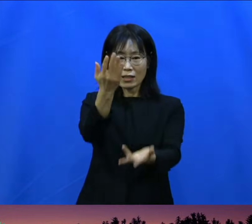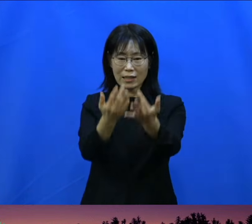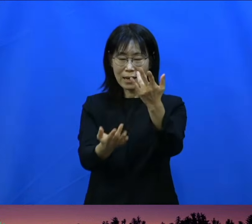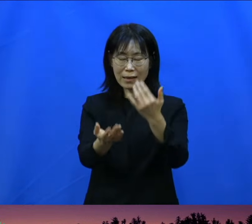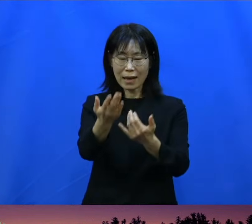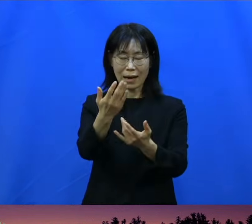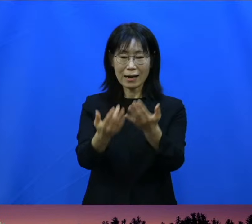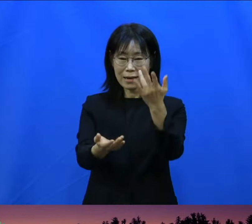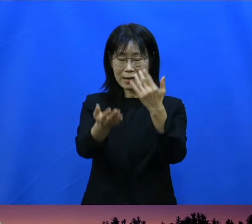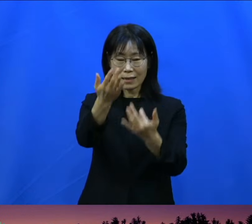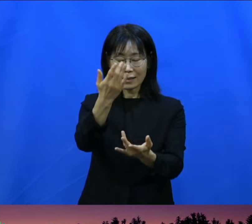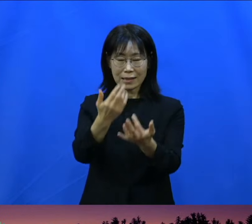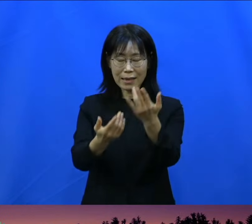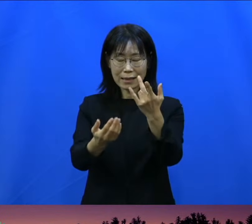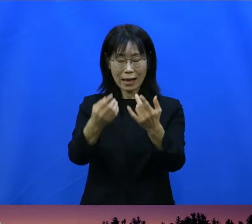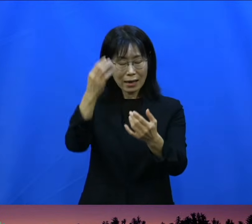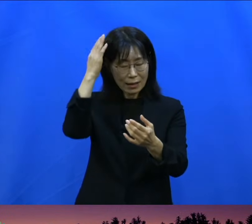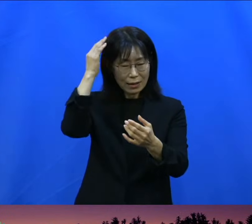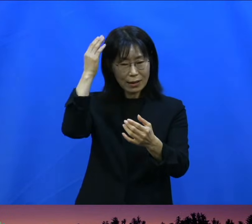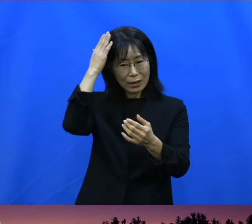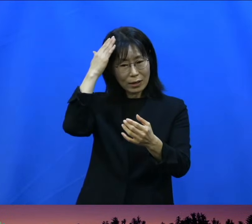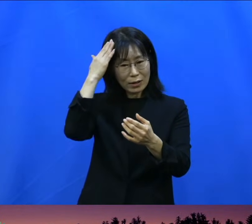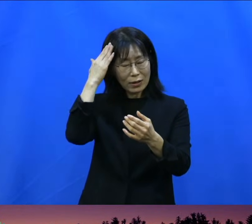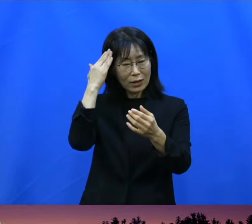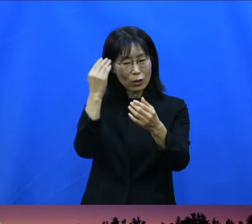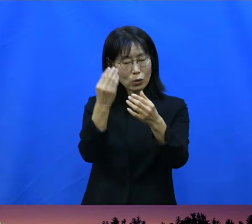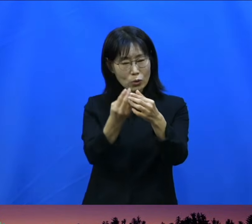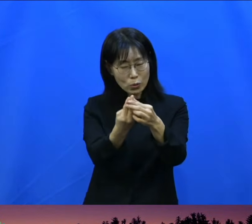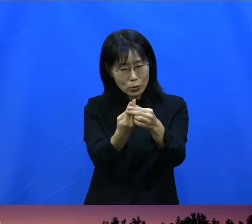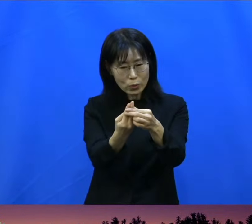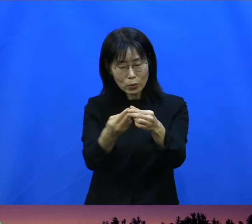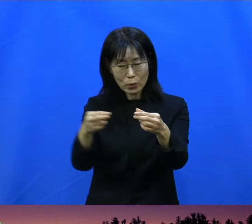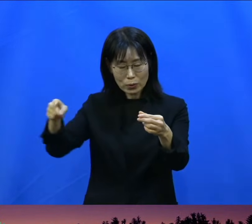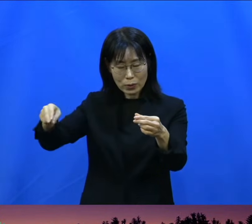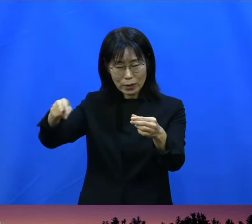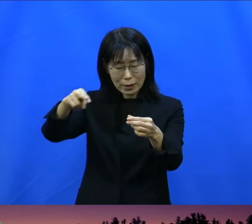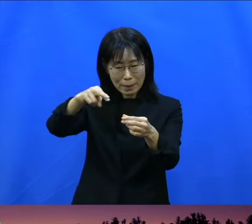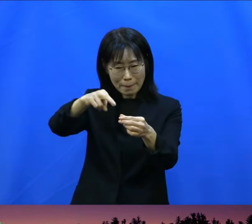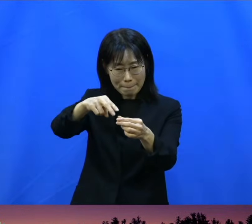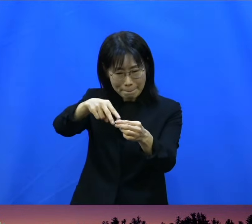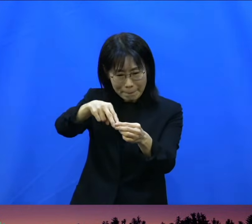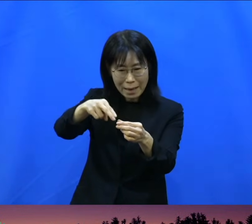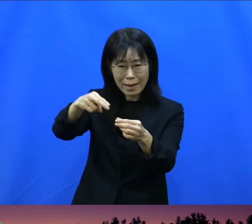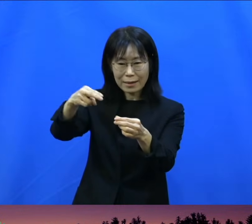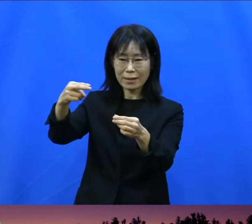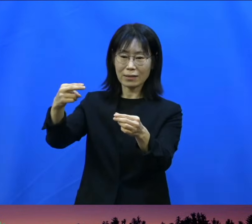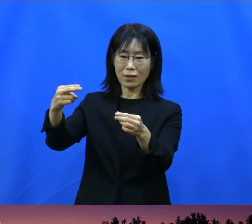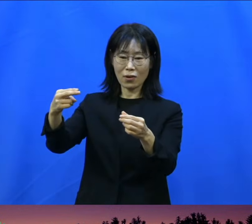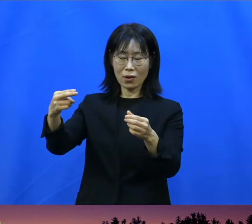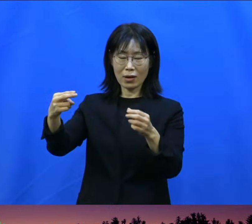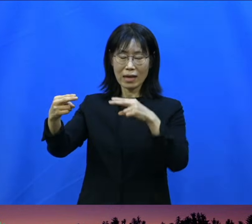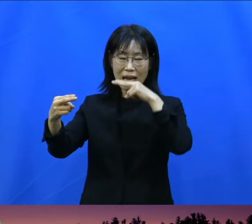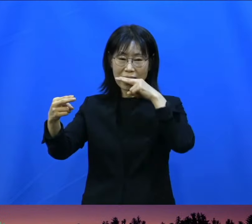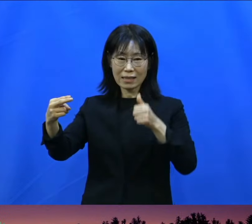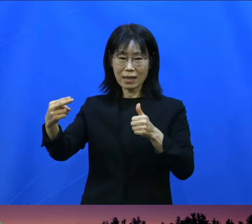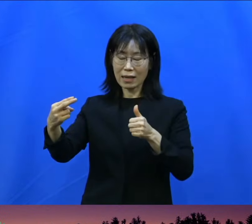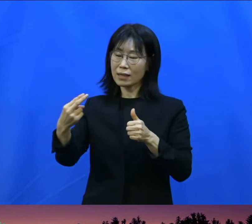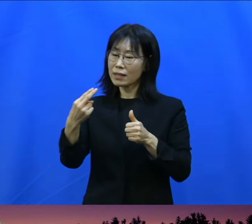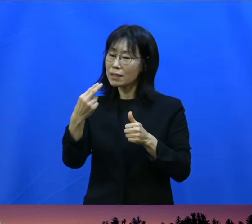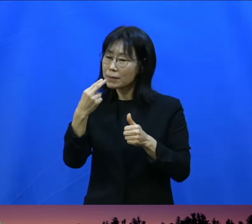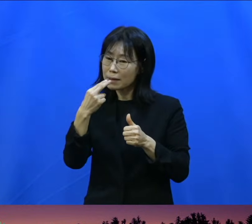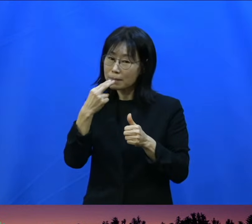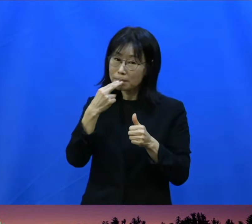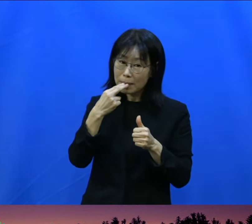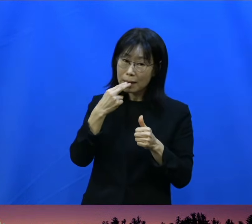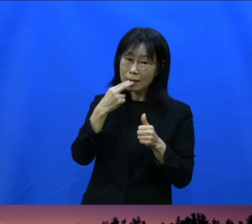내게로 날아와서 그것을 내 입술에 대었다는 거예요. 이르되 보라, 이것이 내 입에 닿았으니 내 악이 제하여졌고 내